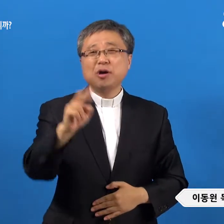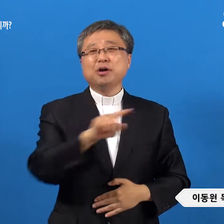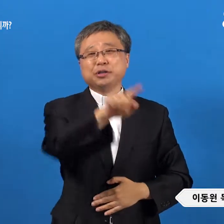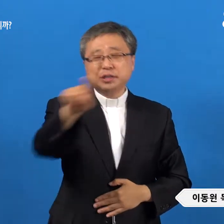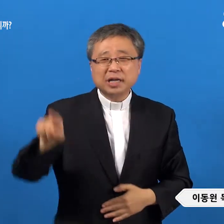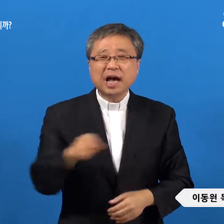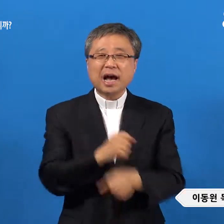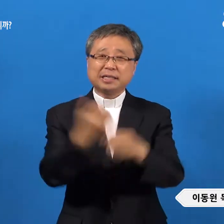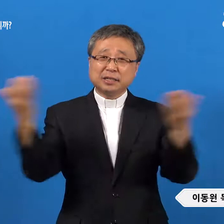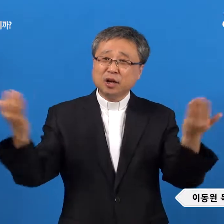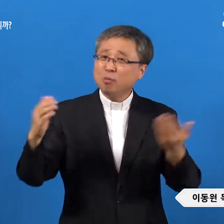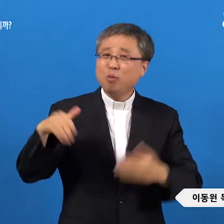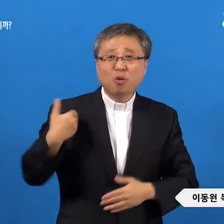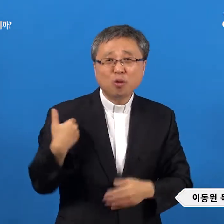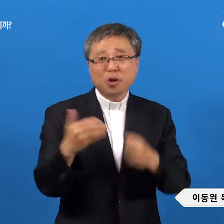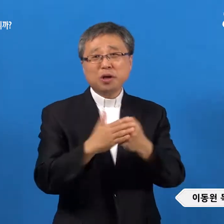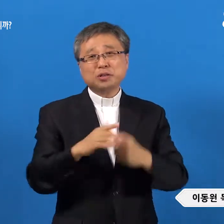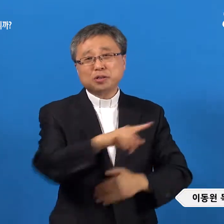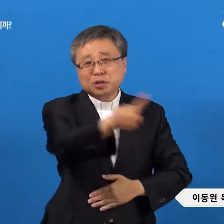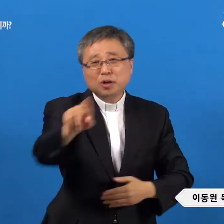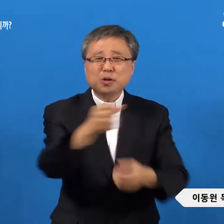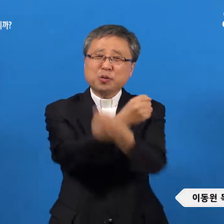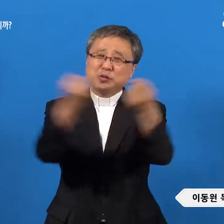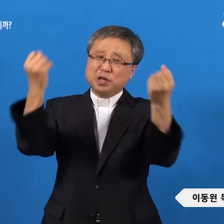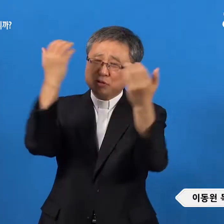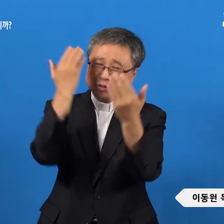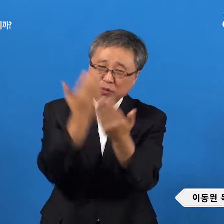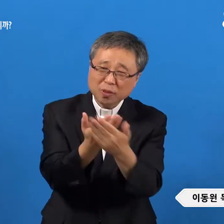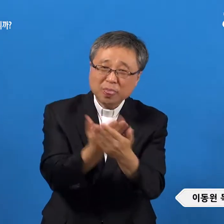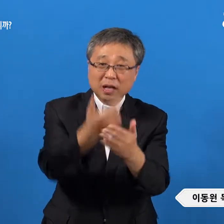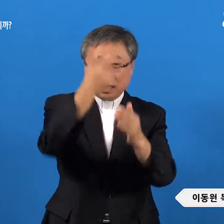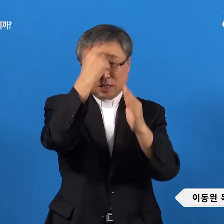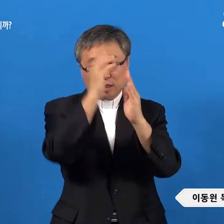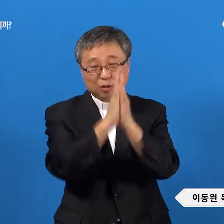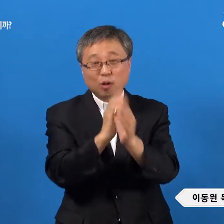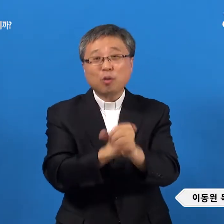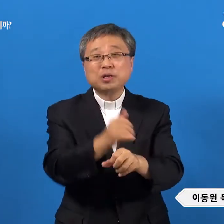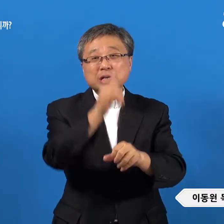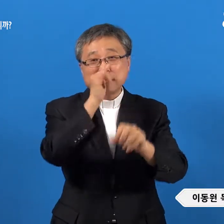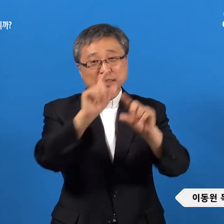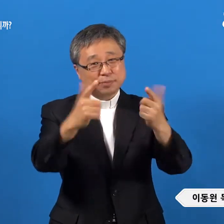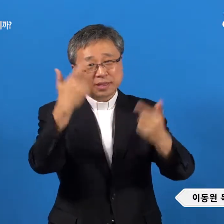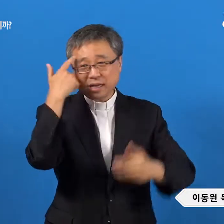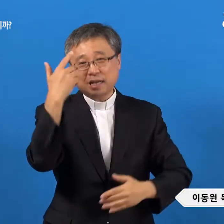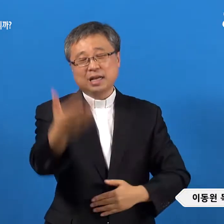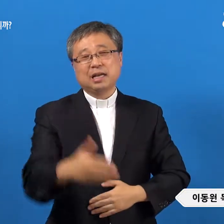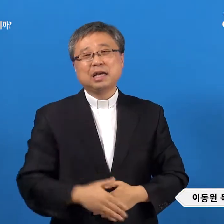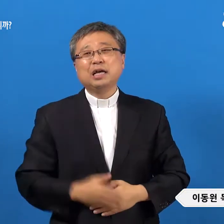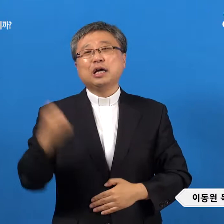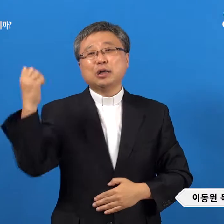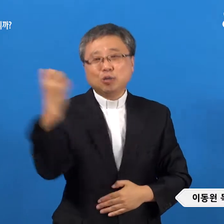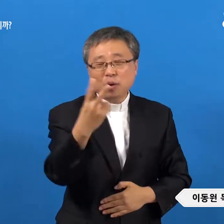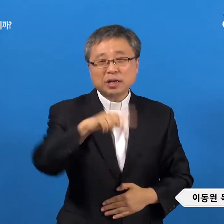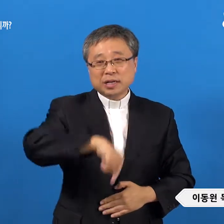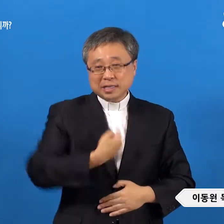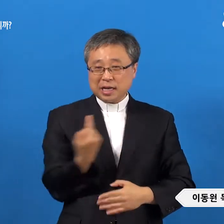저들이 하는 것을 모르오니 저들을 용서해 주십시오. 기도하고 있지 않으십니까? 또한 자기 옆에